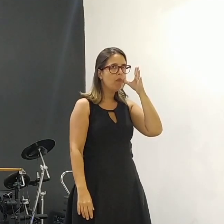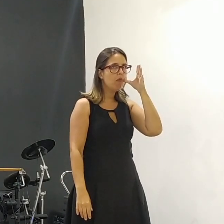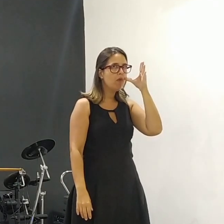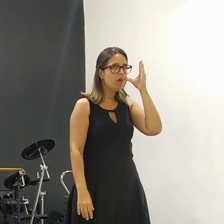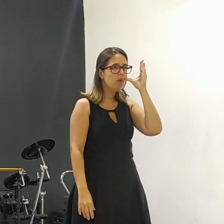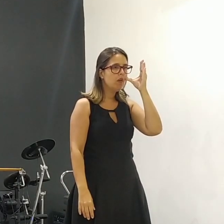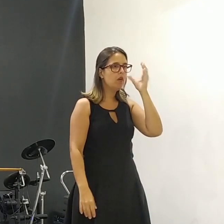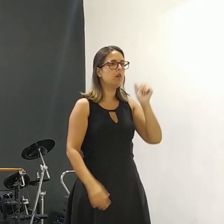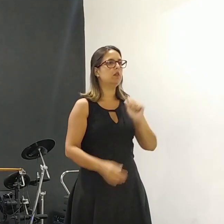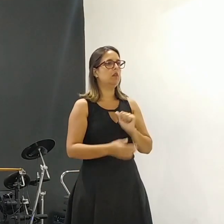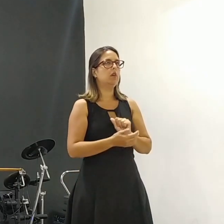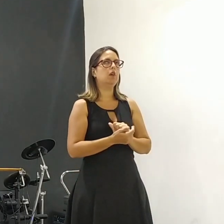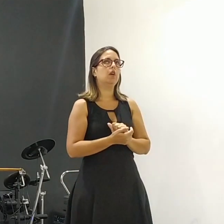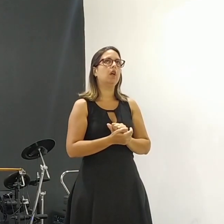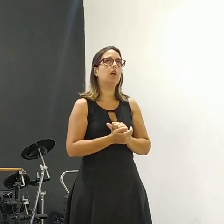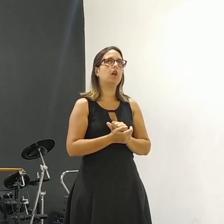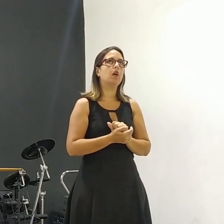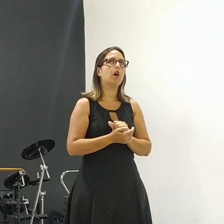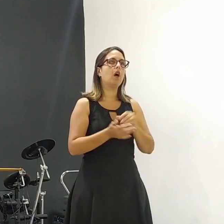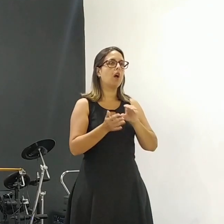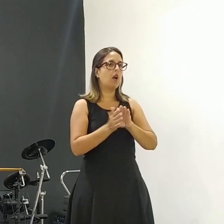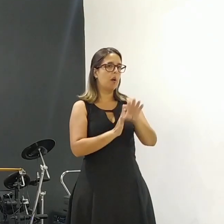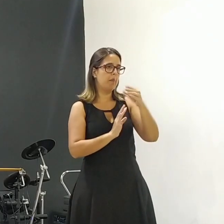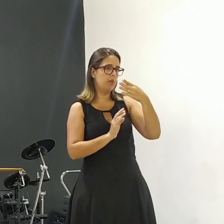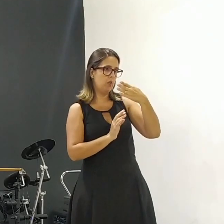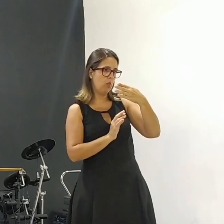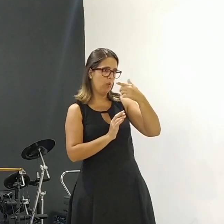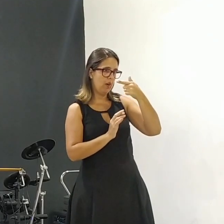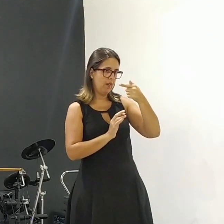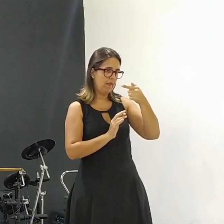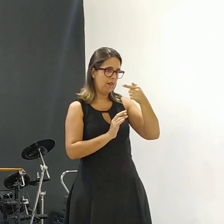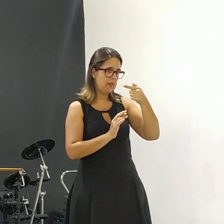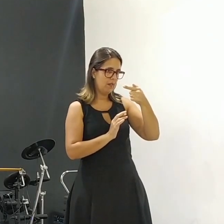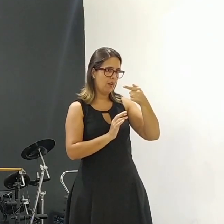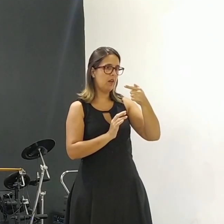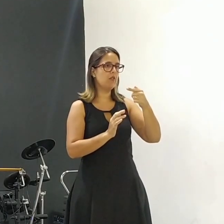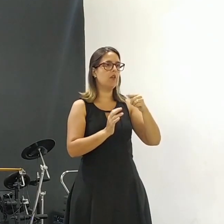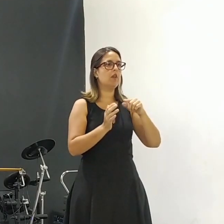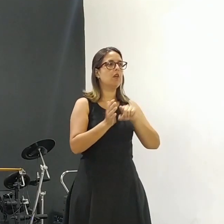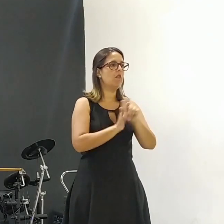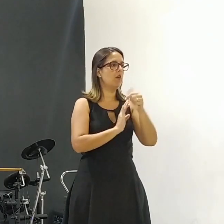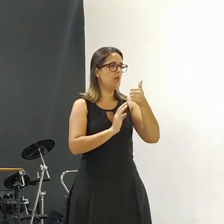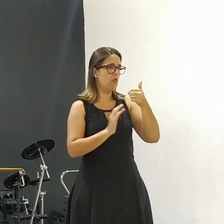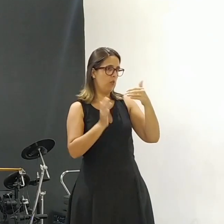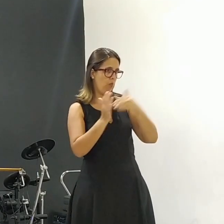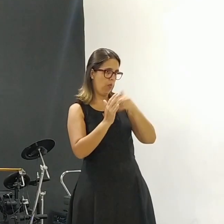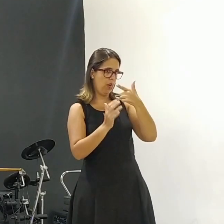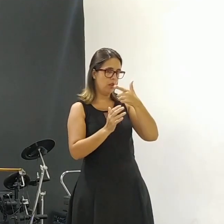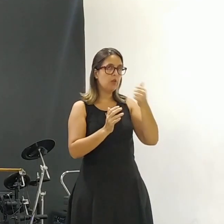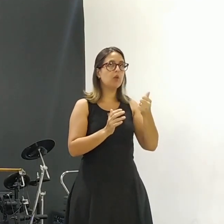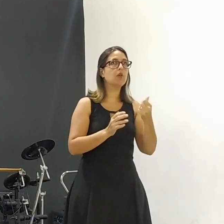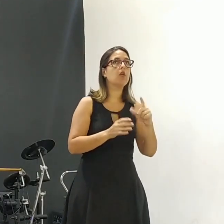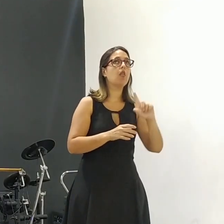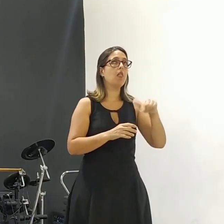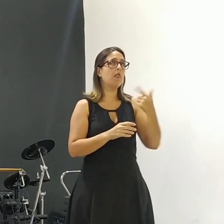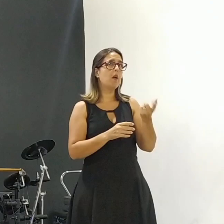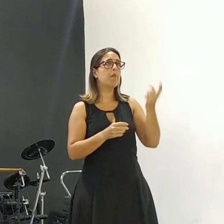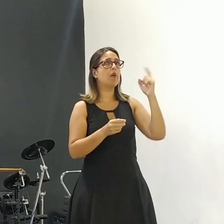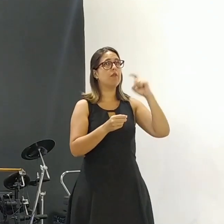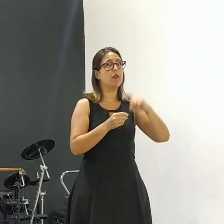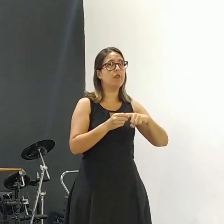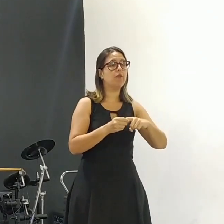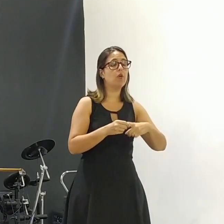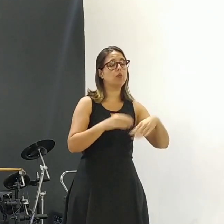Ezequiel 47, de 1 a 12, o texto vai dizer assim para nós: depois disso me fez voltar à entrada